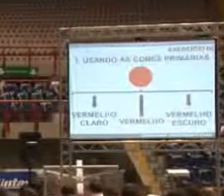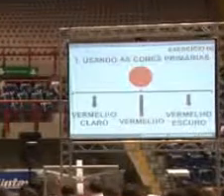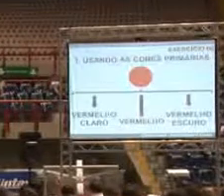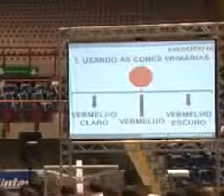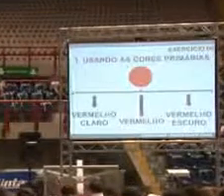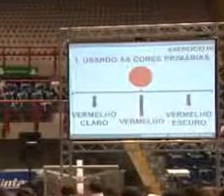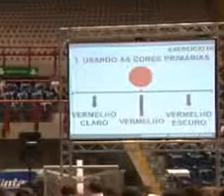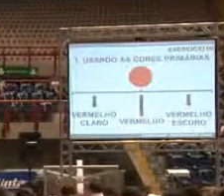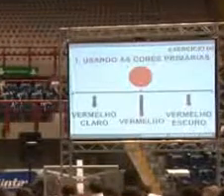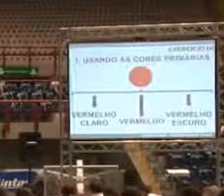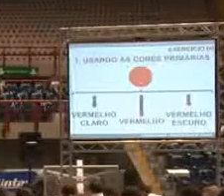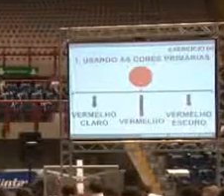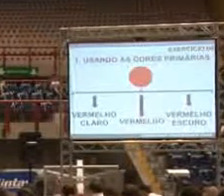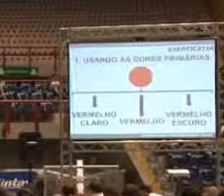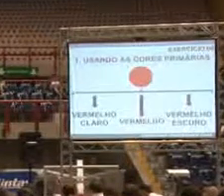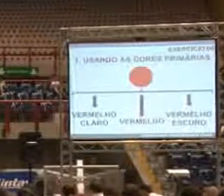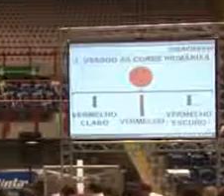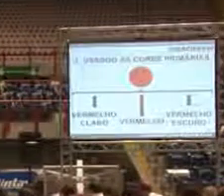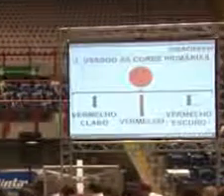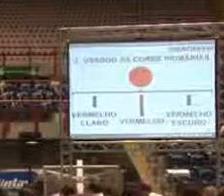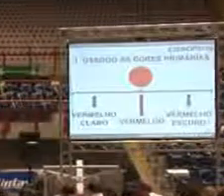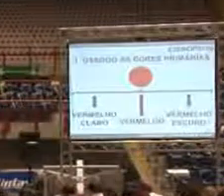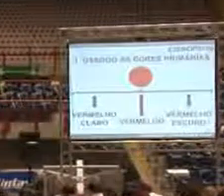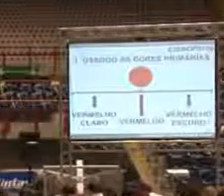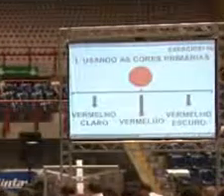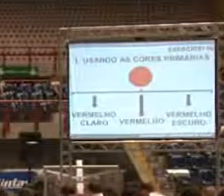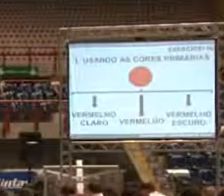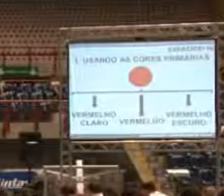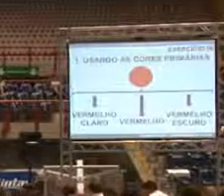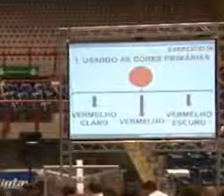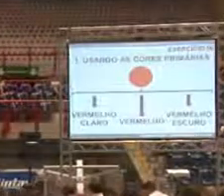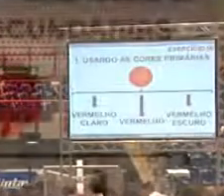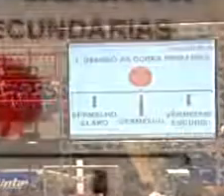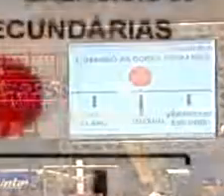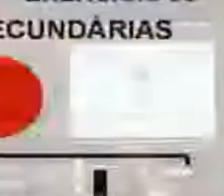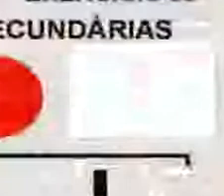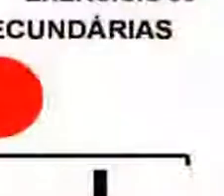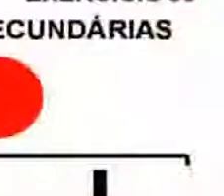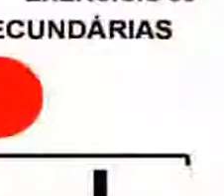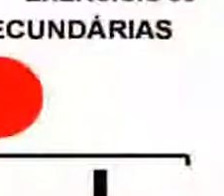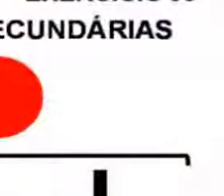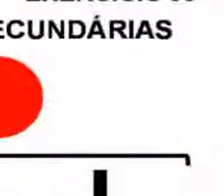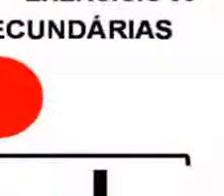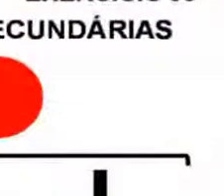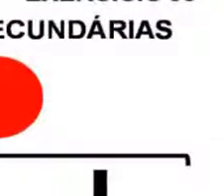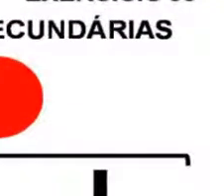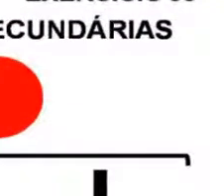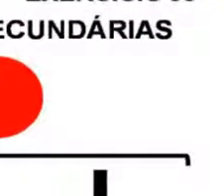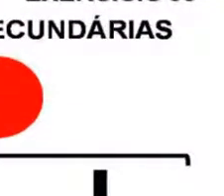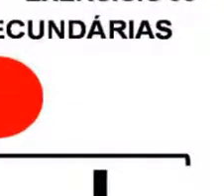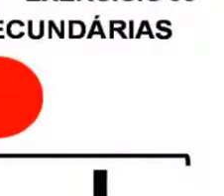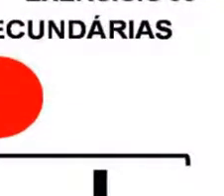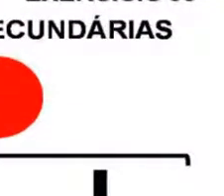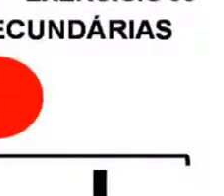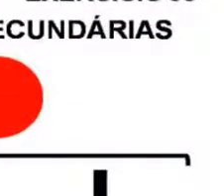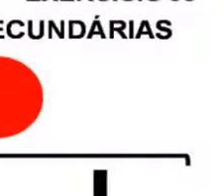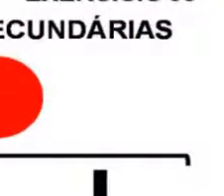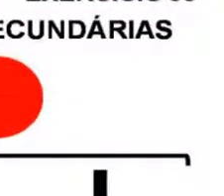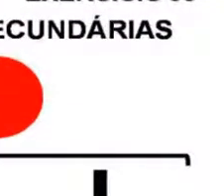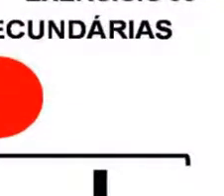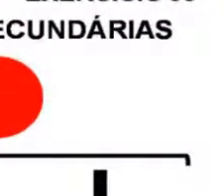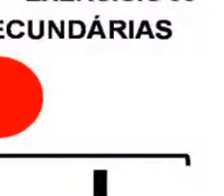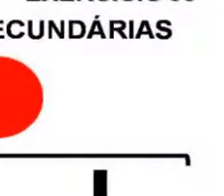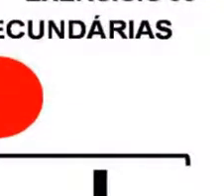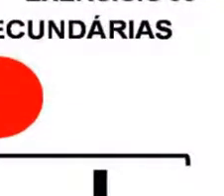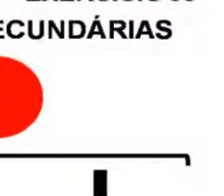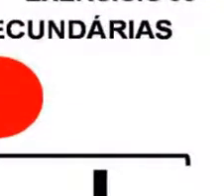primárias. Só que o enunciado da questão diz que você pode misturar as cores, não pode? Aí a gente vai ver as cores secundárias agora.